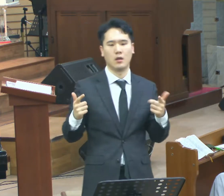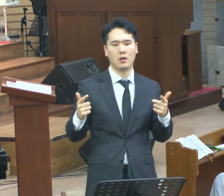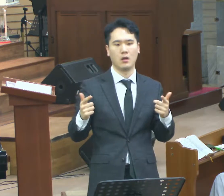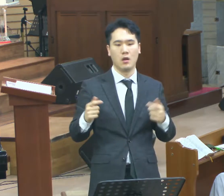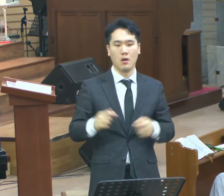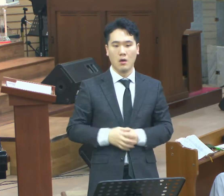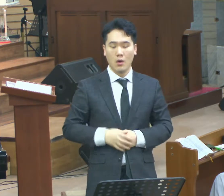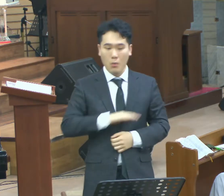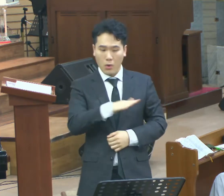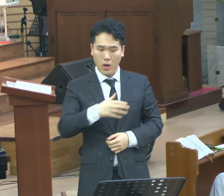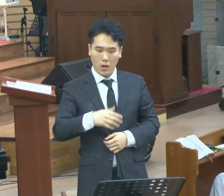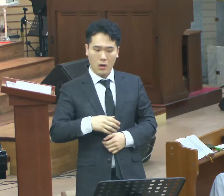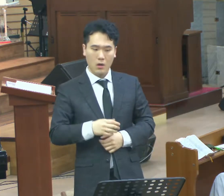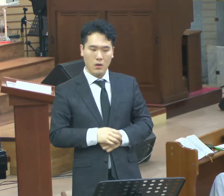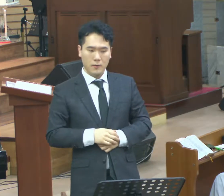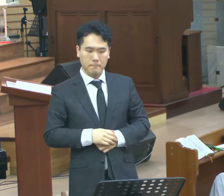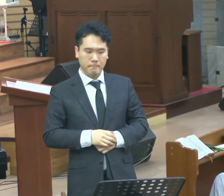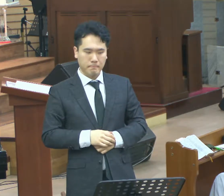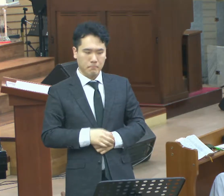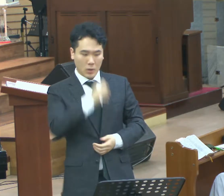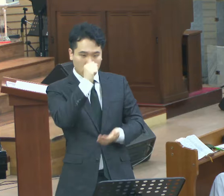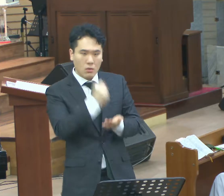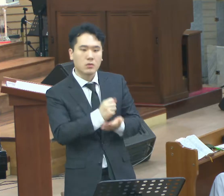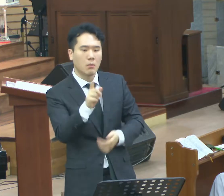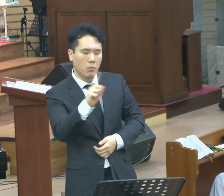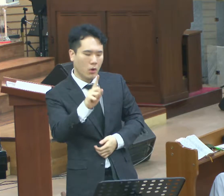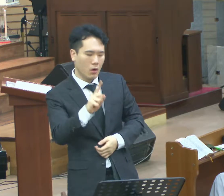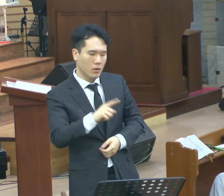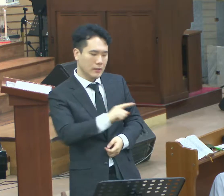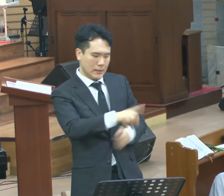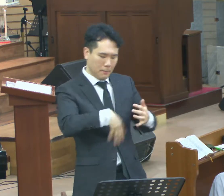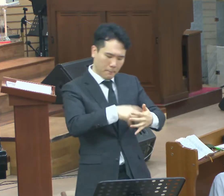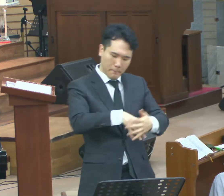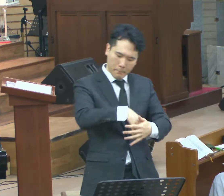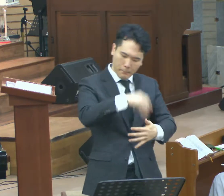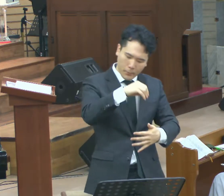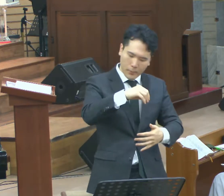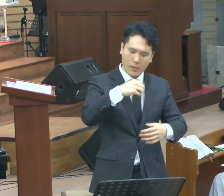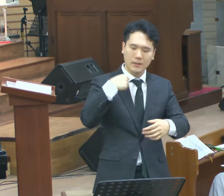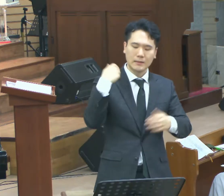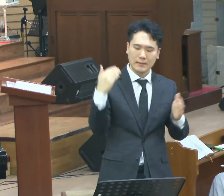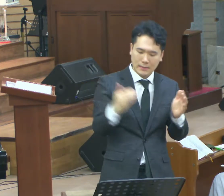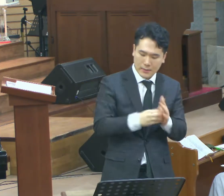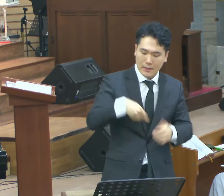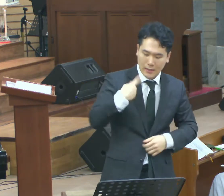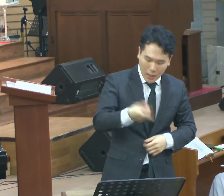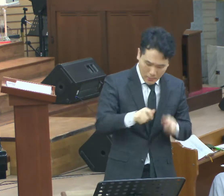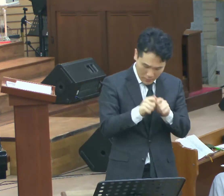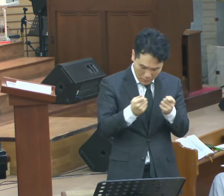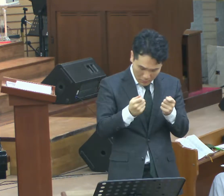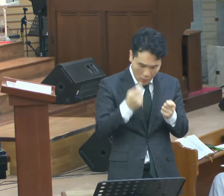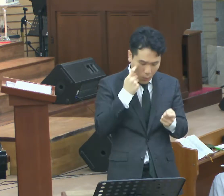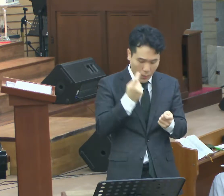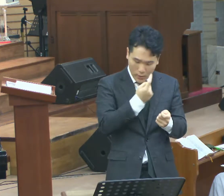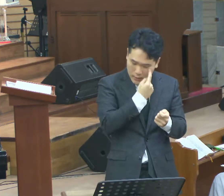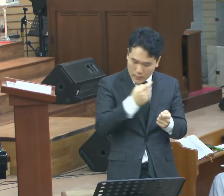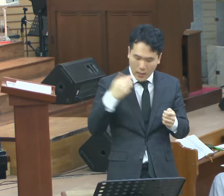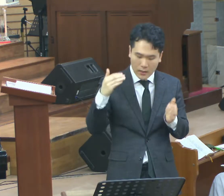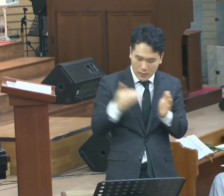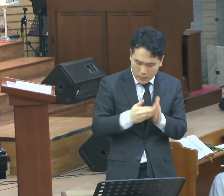보기엔 순서가 바뀌었지만 하나님께 그게 뭐가 어려운 일이야. 그게 무슨 부작용이 일어난 일이야. 하나님께는 하나도 그럴 일이 아니었던 것이죠.